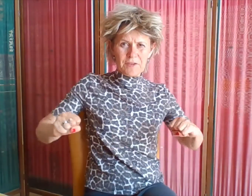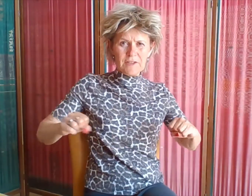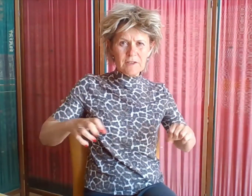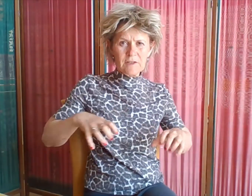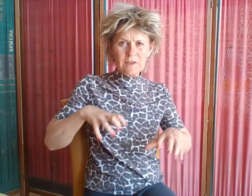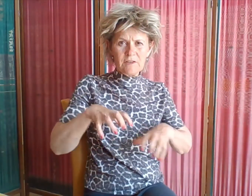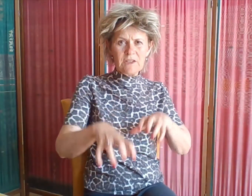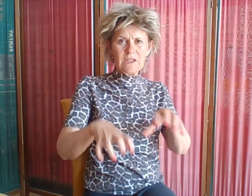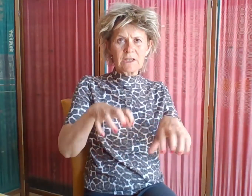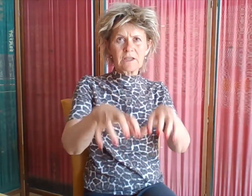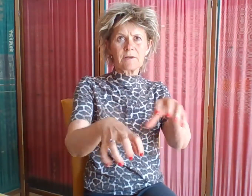Wilde dieren.